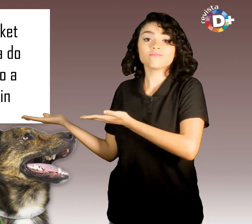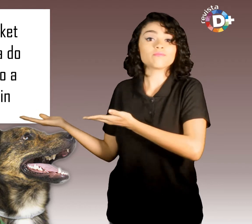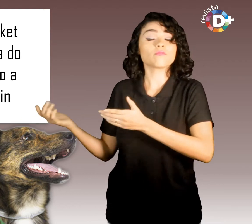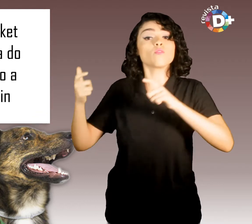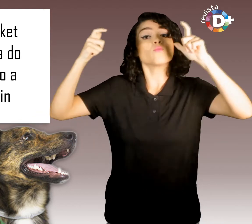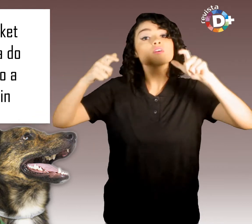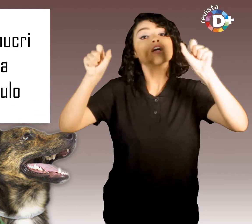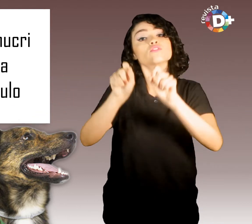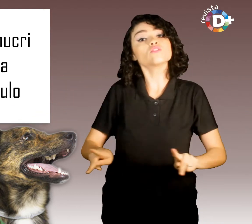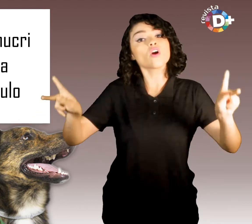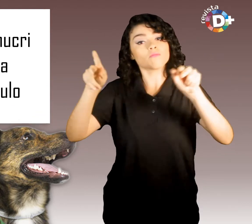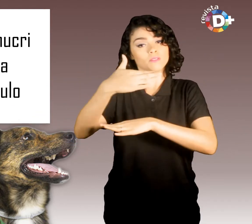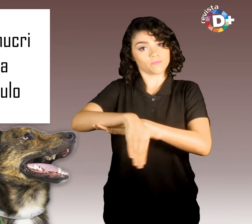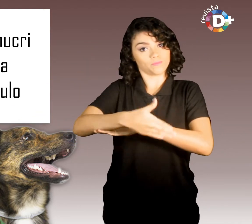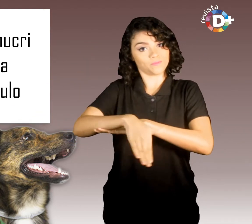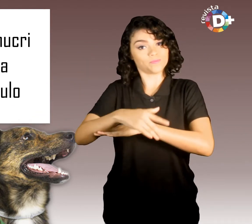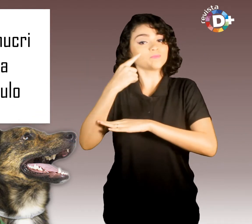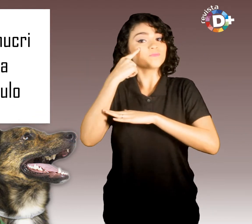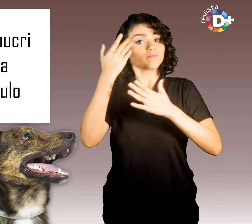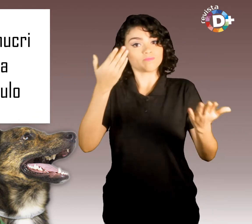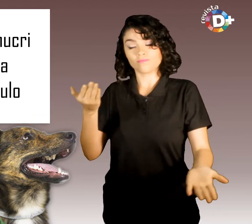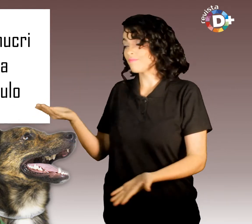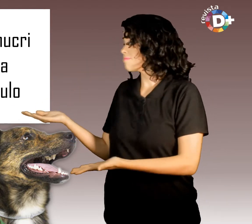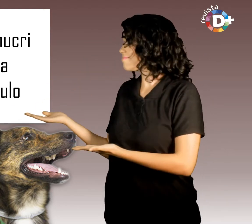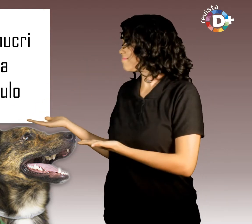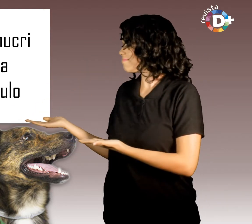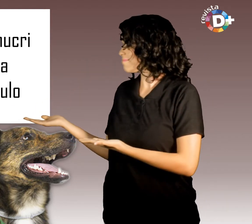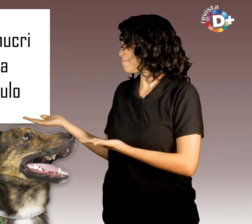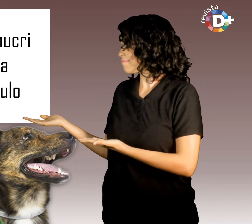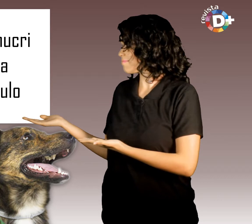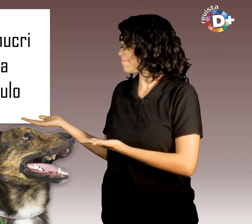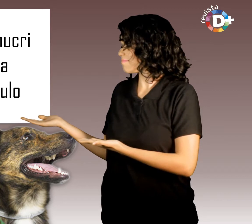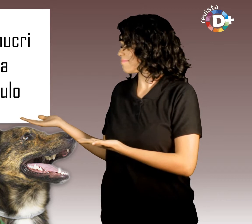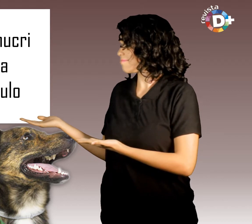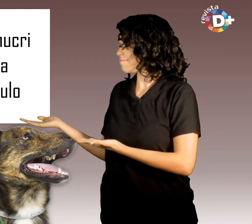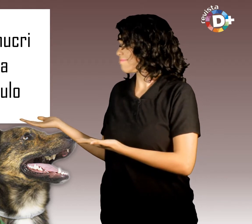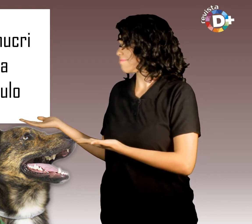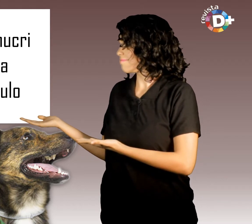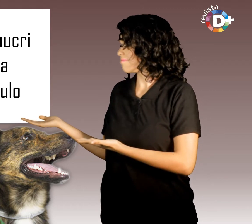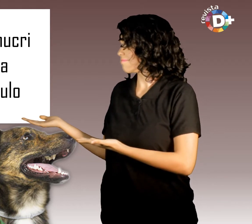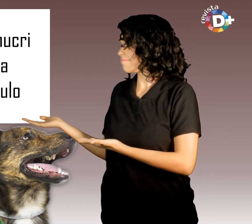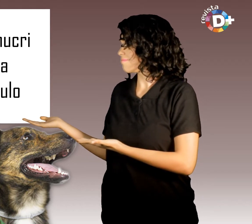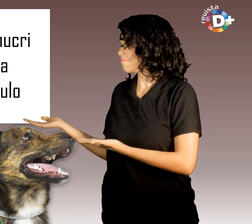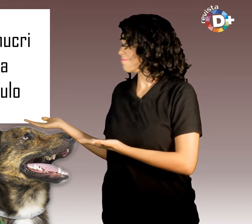avenida doutor chucri zaidan 902 a vila cordeiro são